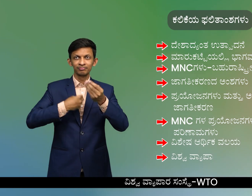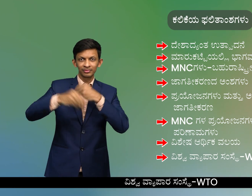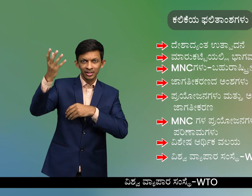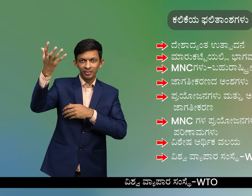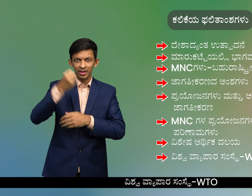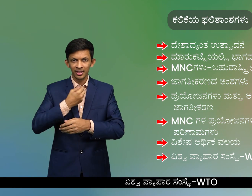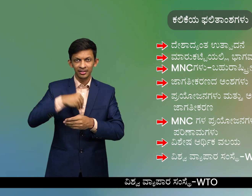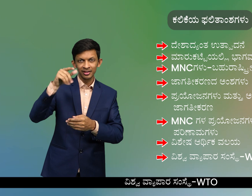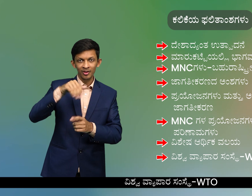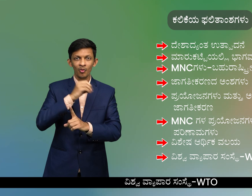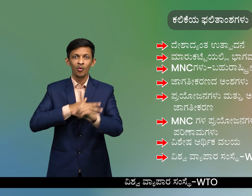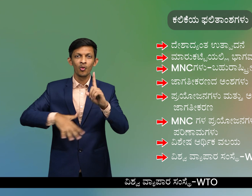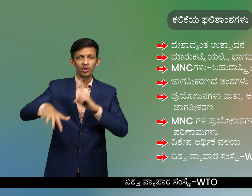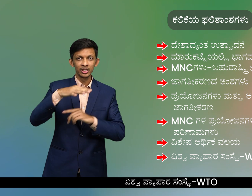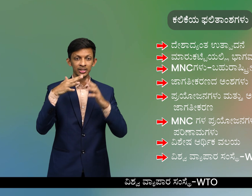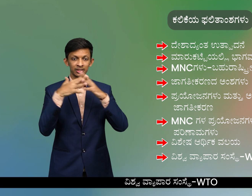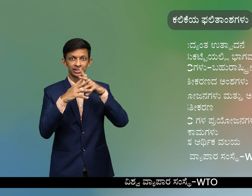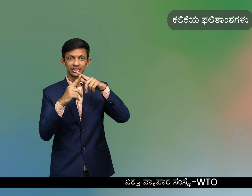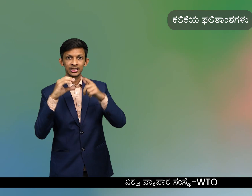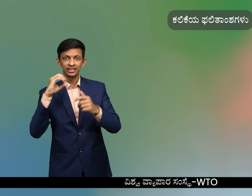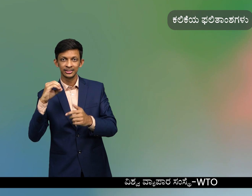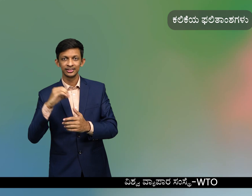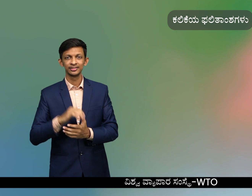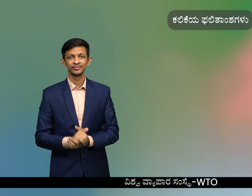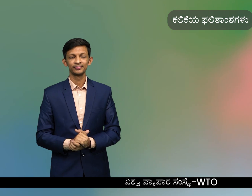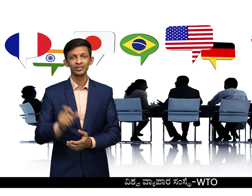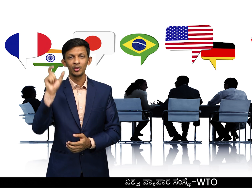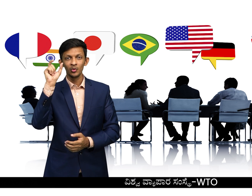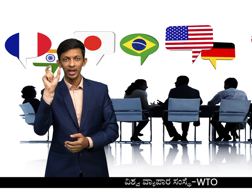ವಿಶ್ವ ವ್ಯಾಪಾರ ಸಂಸ್ಥೆ WTO.